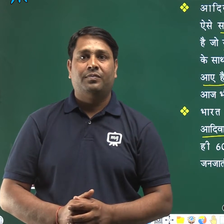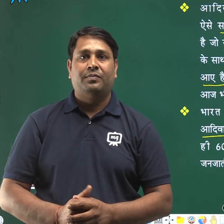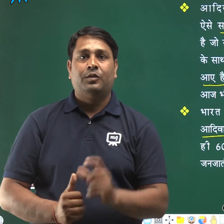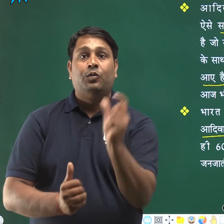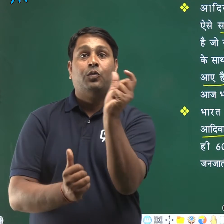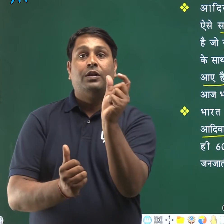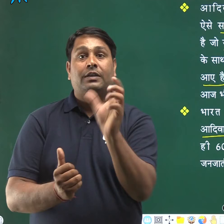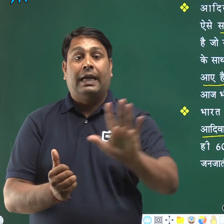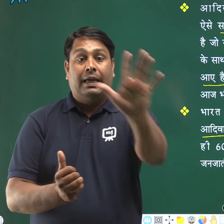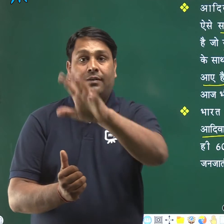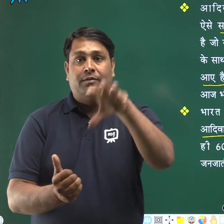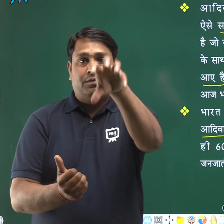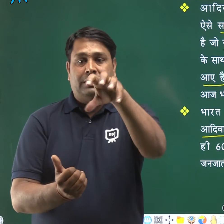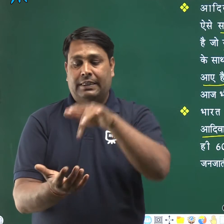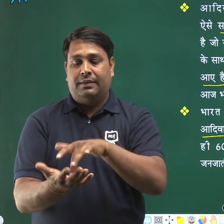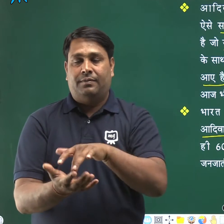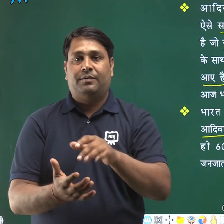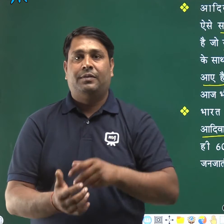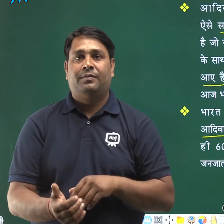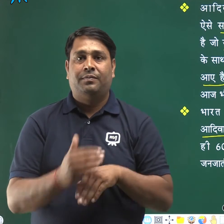उड़ीसा में